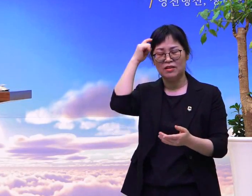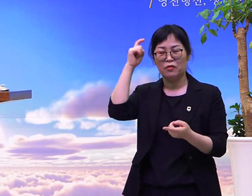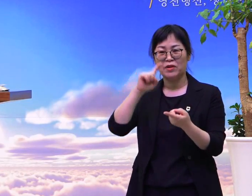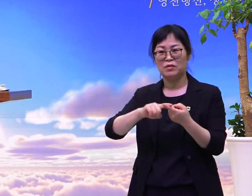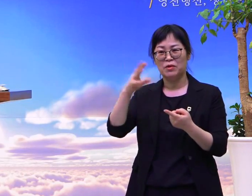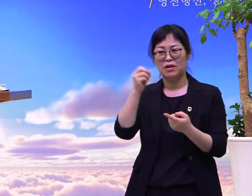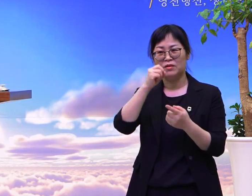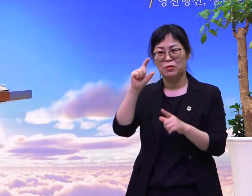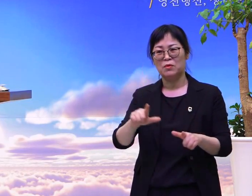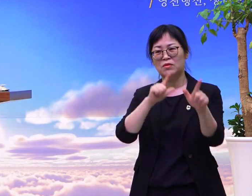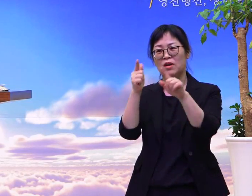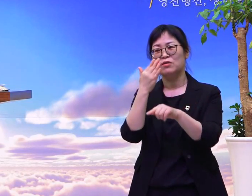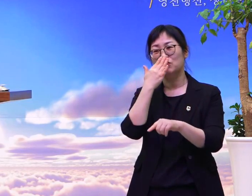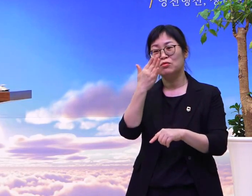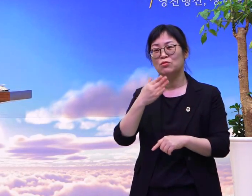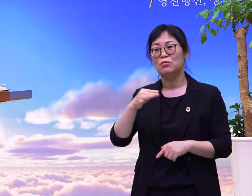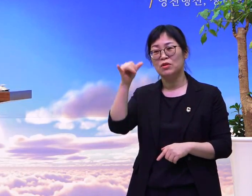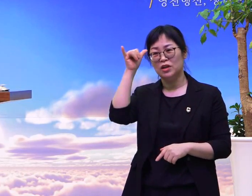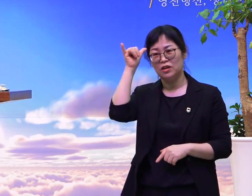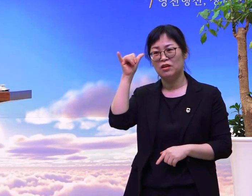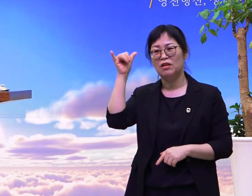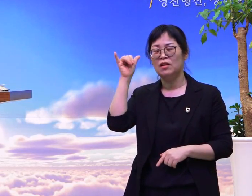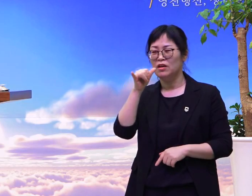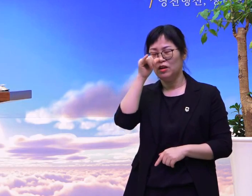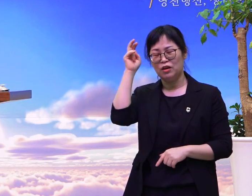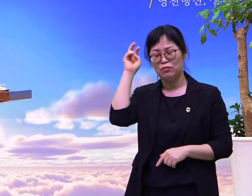가지고 살 수도 있다 하는 것입니다.